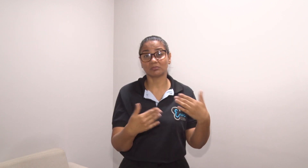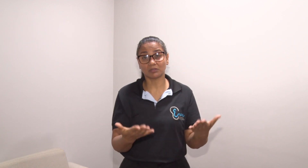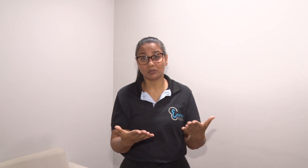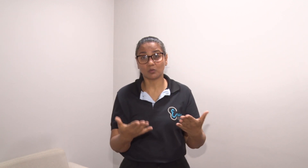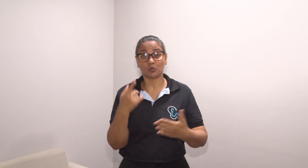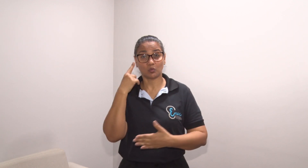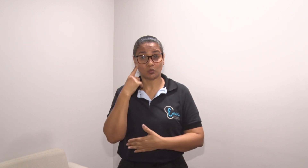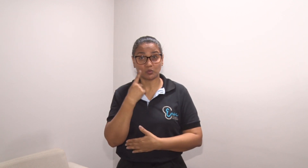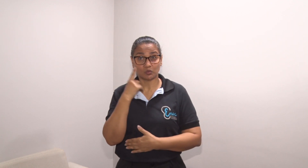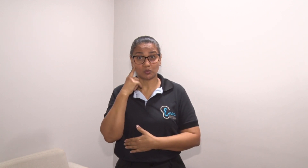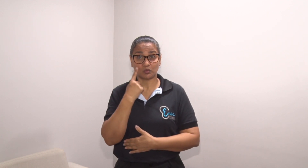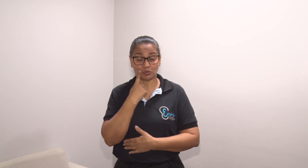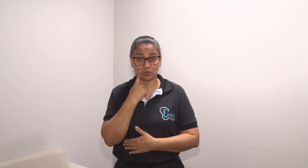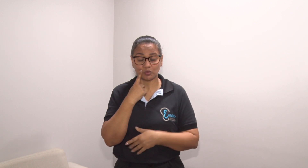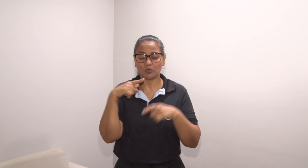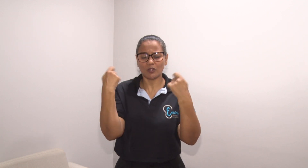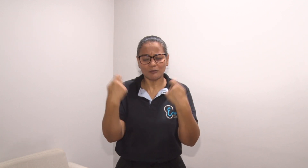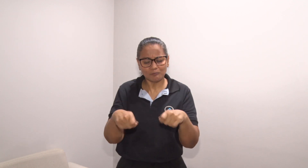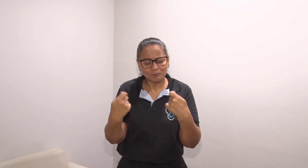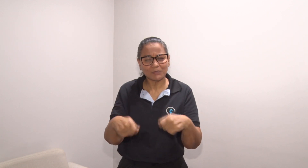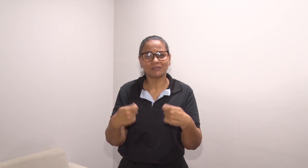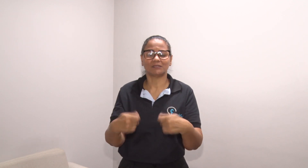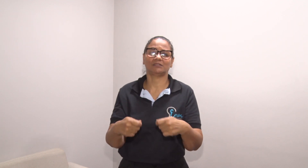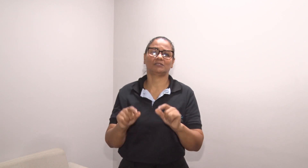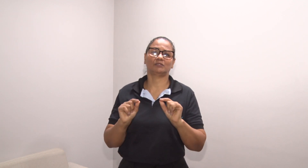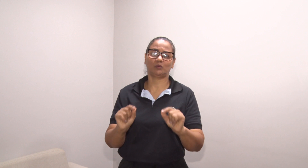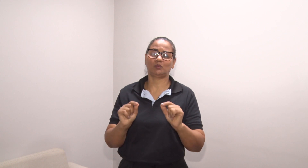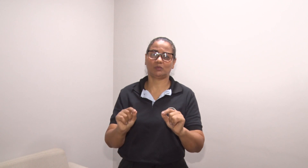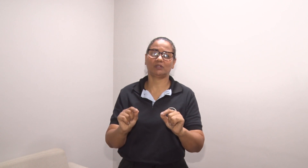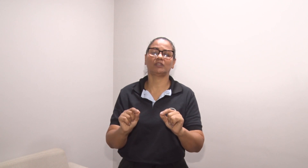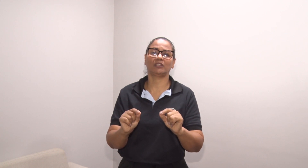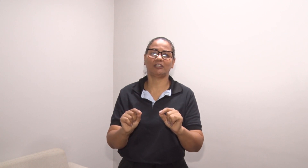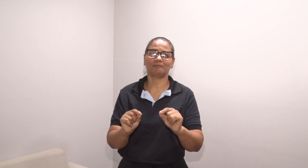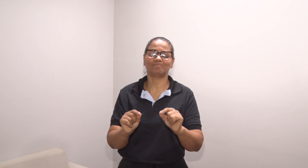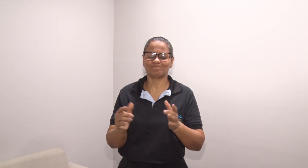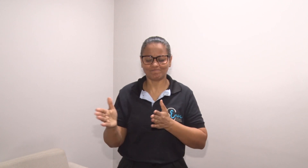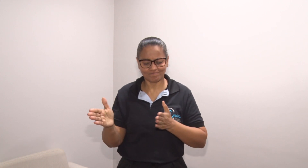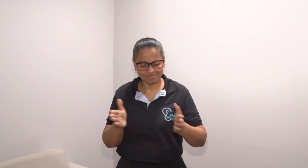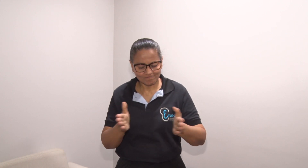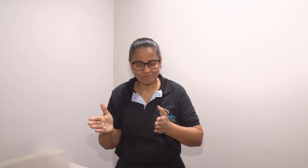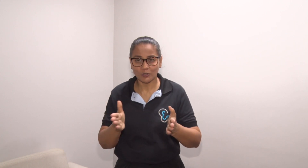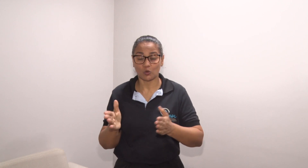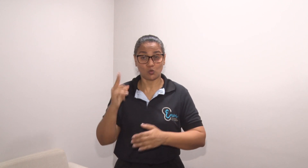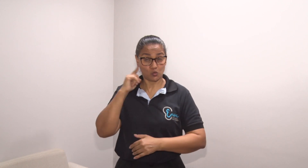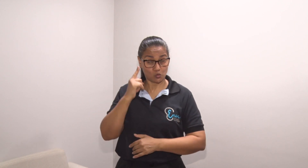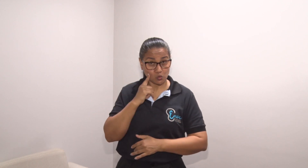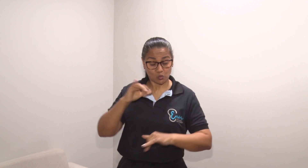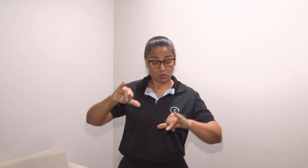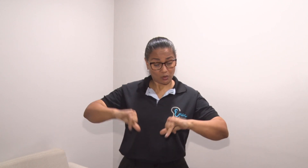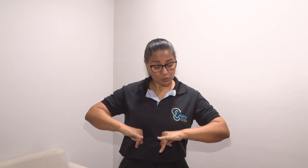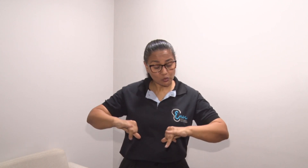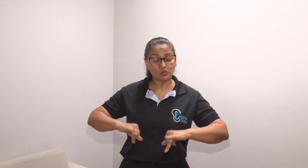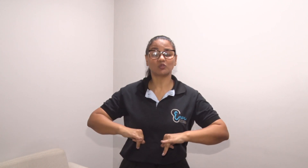que escutam. Então, o surdo ele ainda sofre muito por não ter